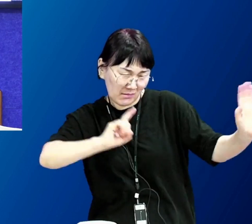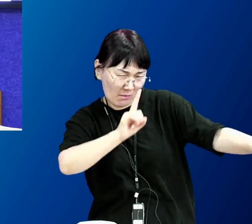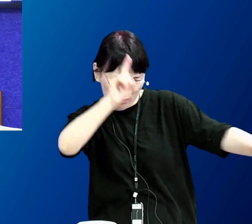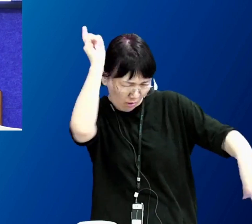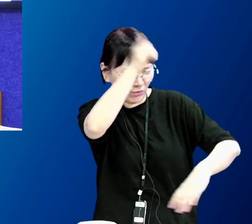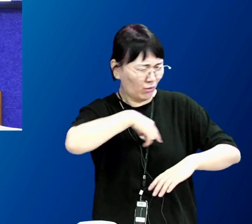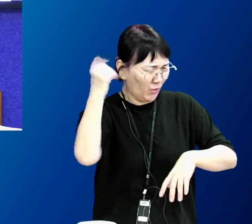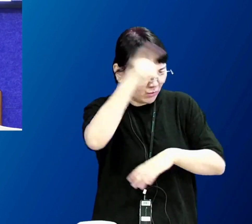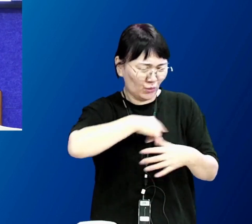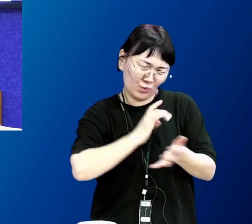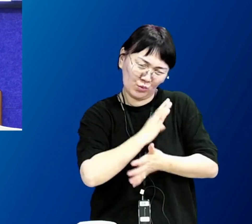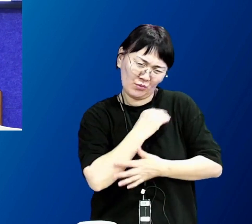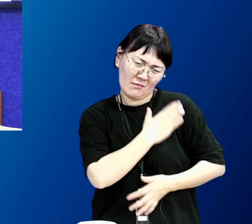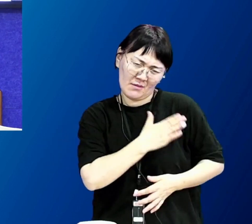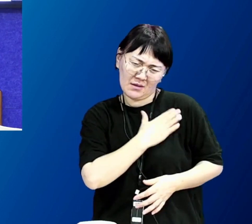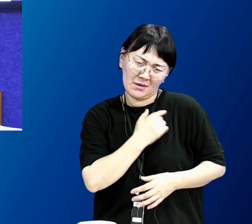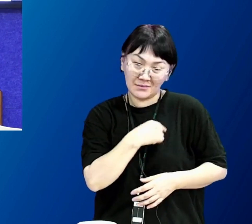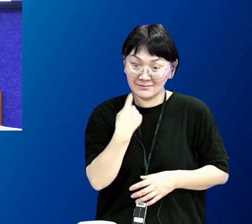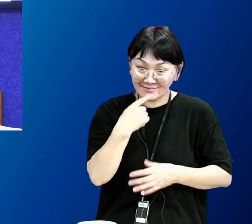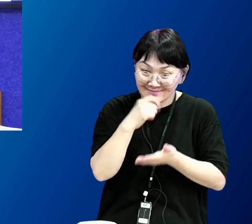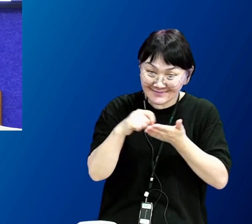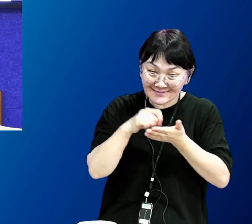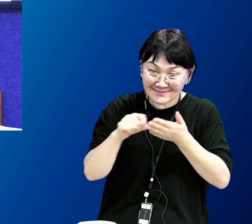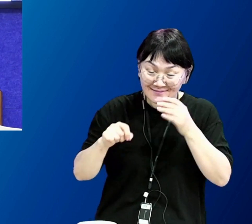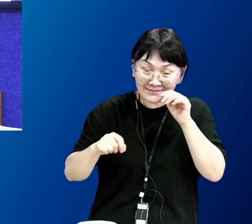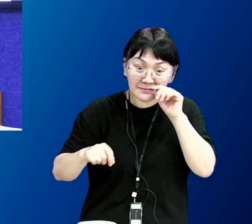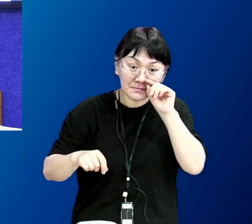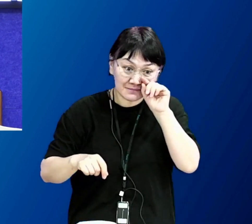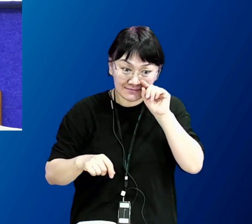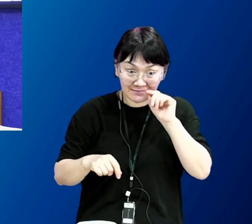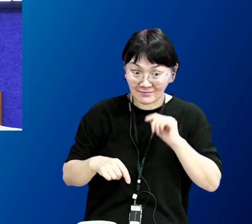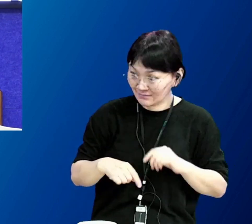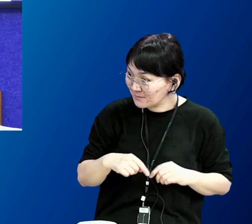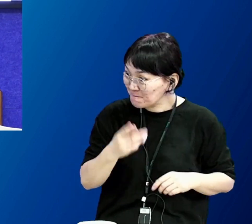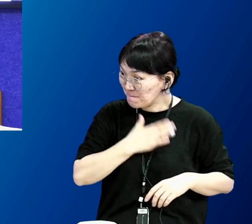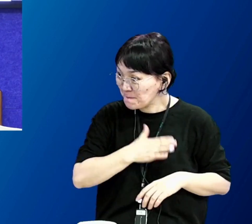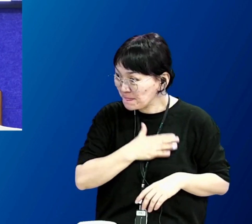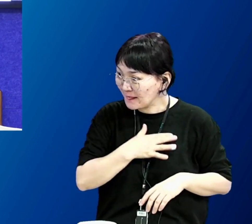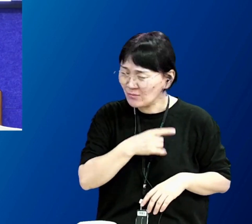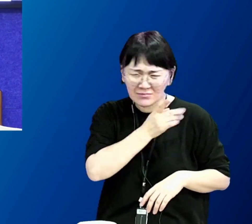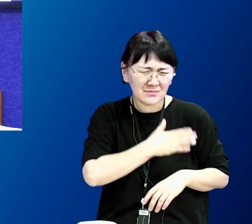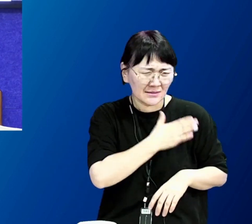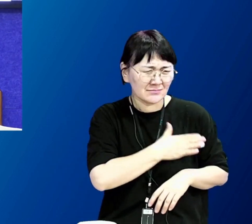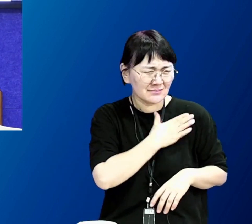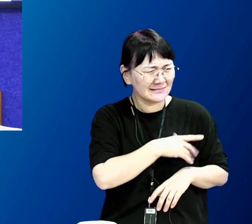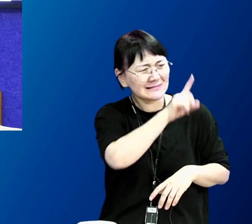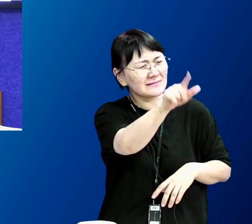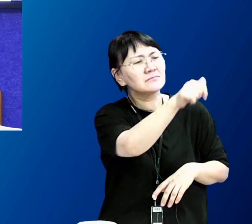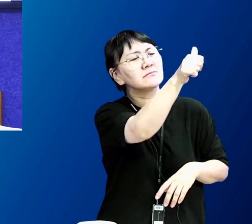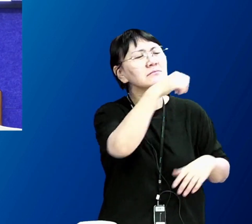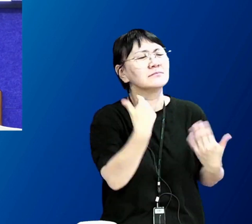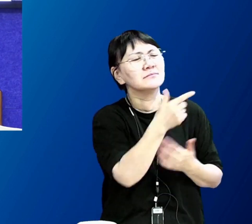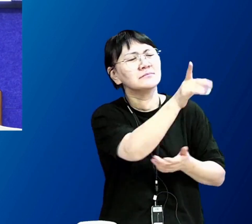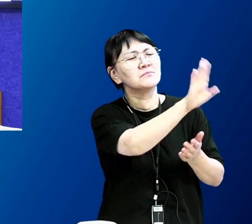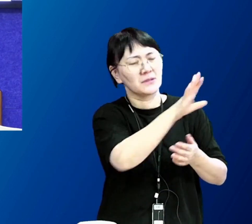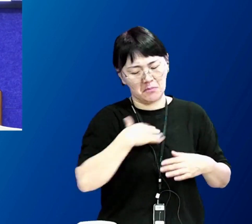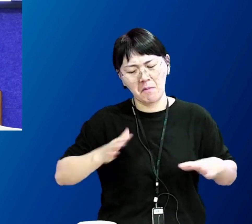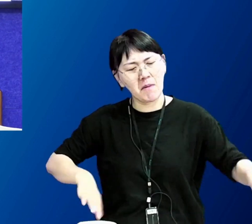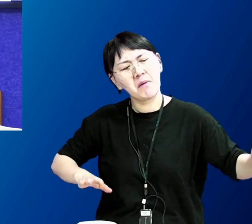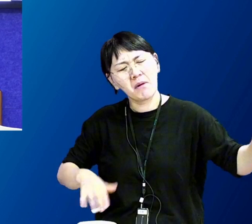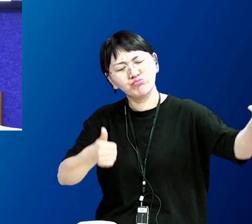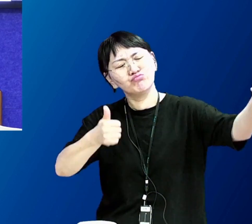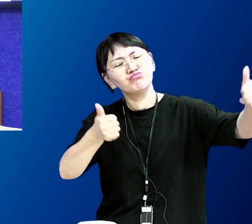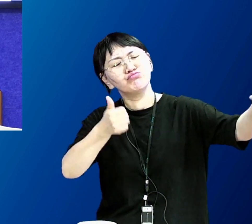очимоор байна. Тэгнэ зү? Гэтэл би чамд хайртай шүү. Цаанаа сайн сууж агараа. Би эндээ сайн сууж